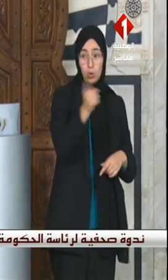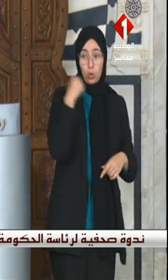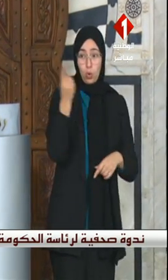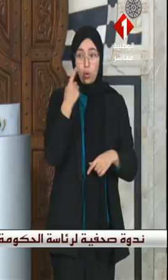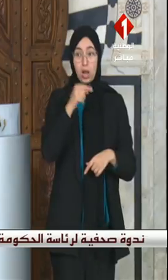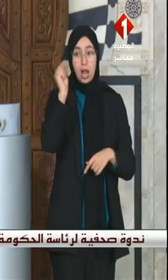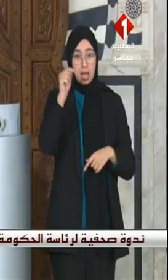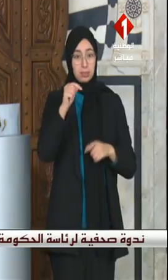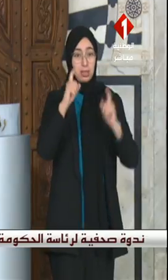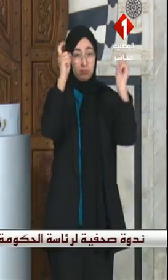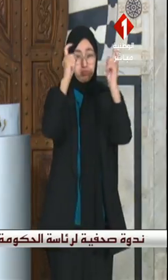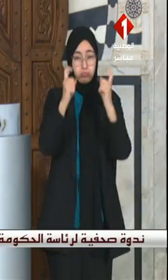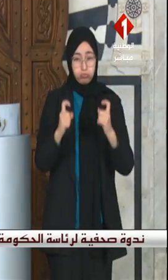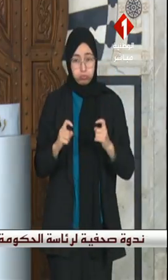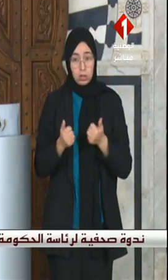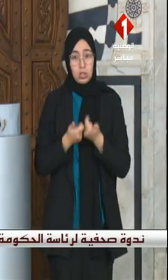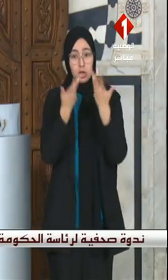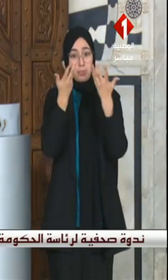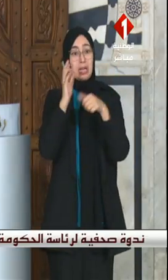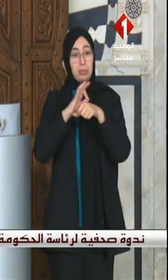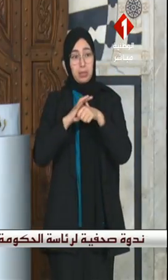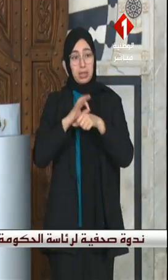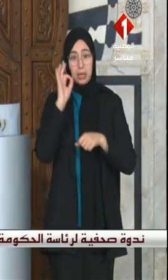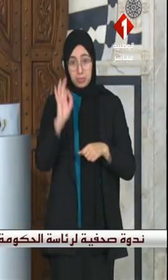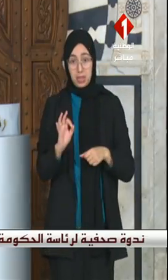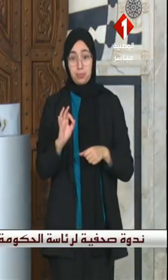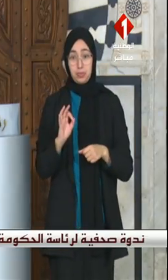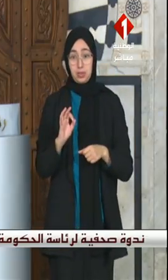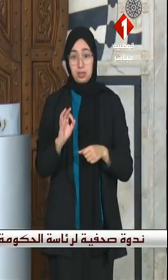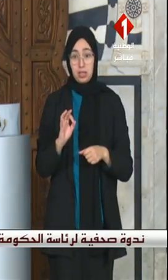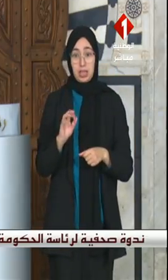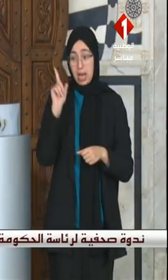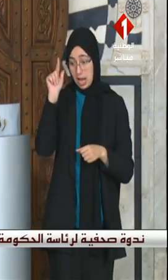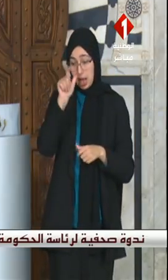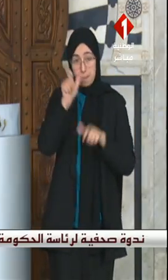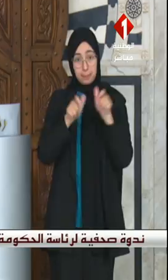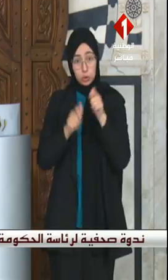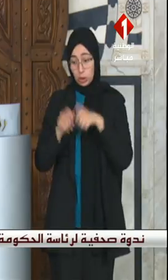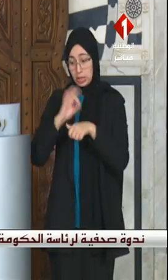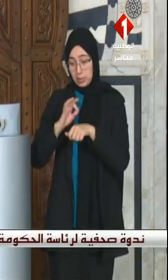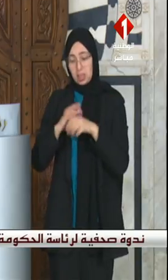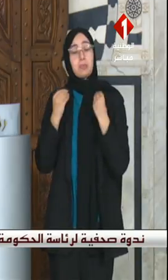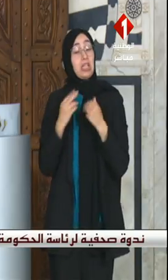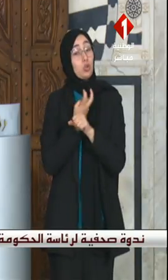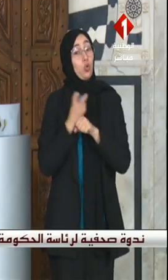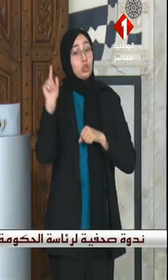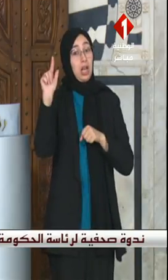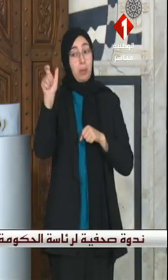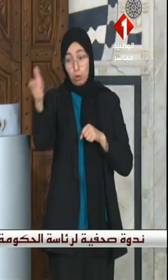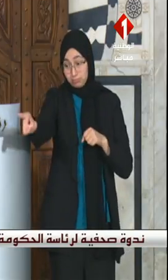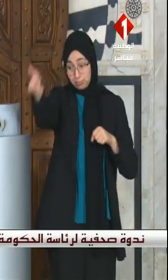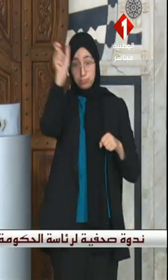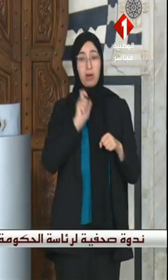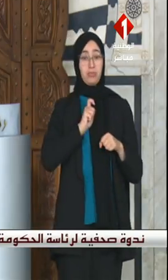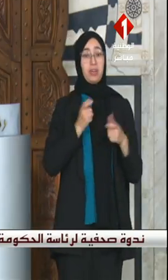فما تقليص لعدد الحالات. كما قلت لكم كان مازال فما حالات في منطقة معينة تقعد باقي تشكل خطر، ويجم الفيروس هذا